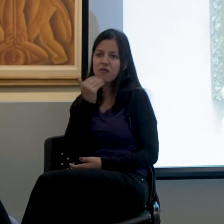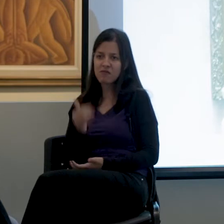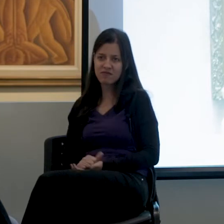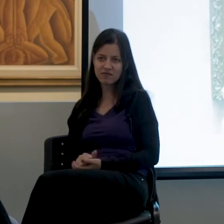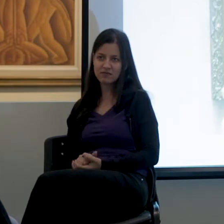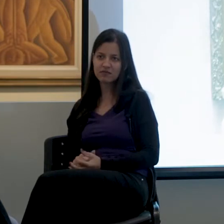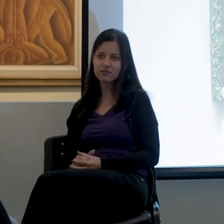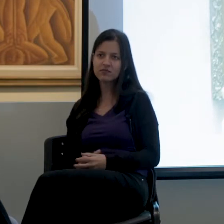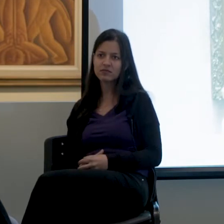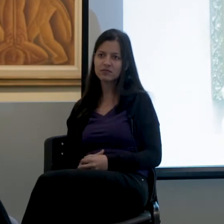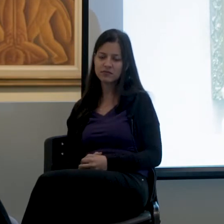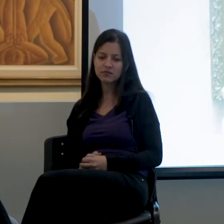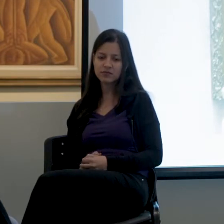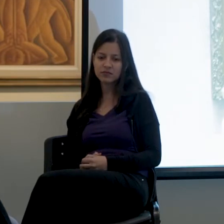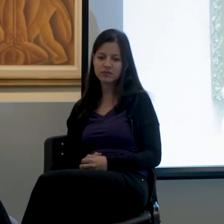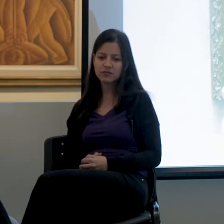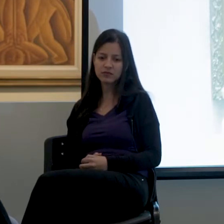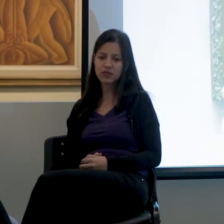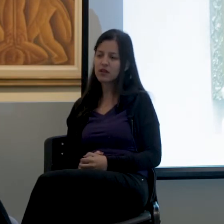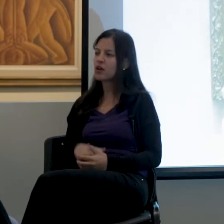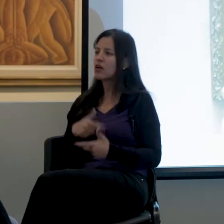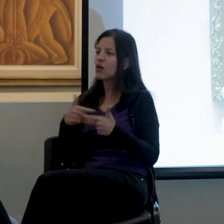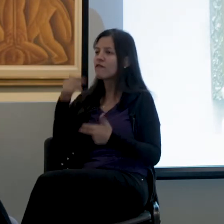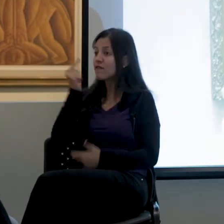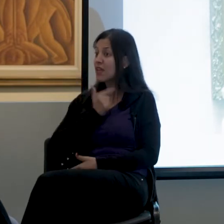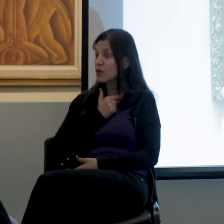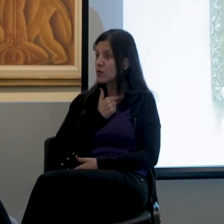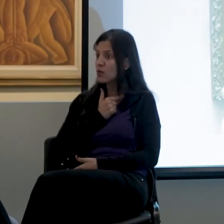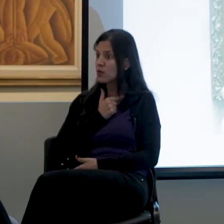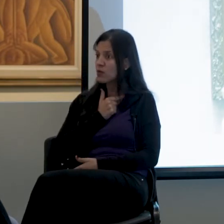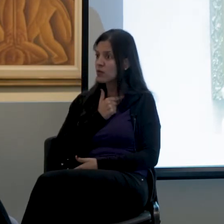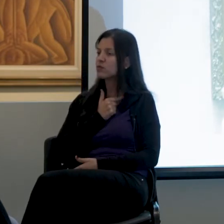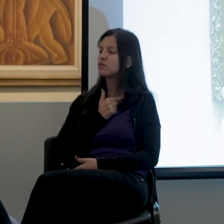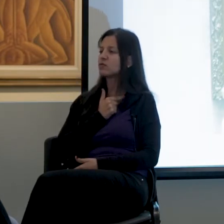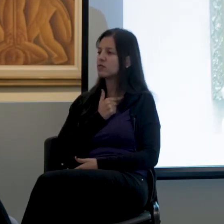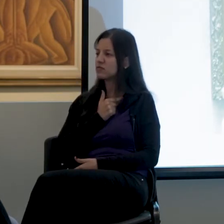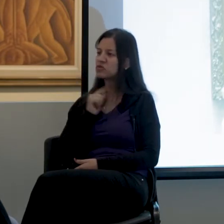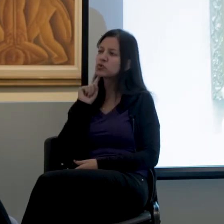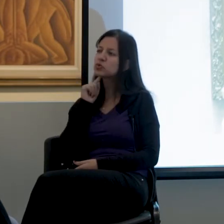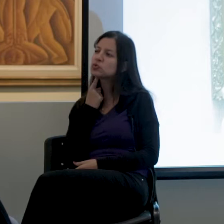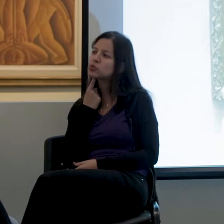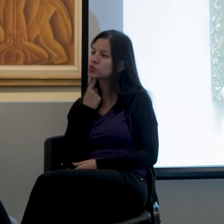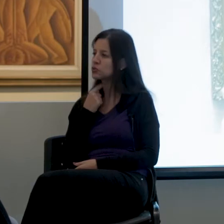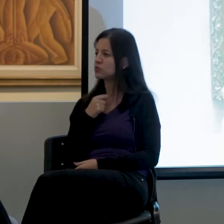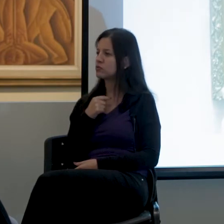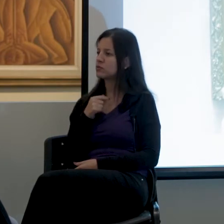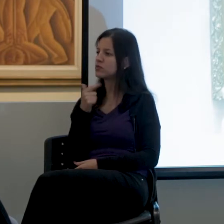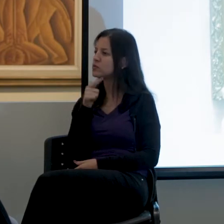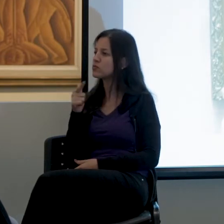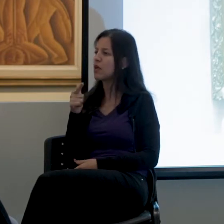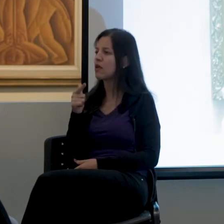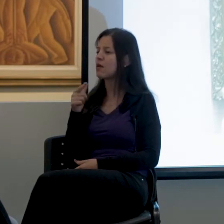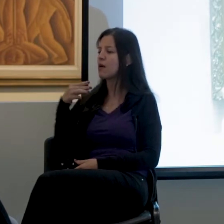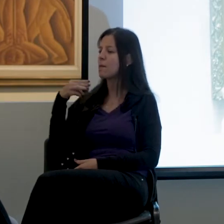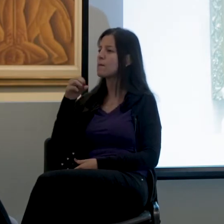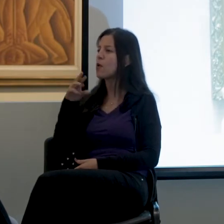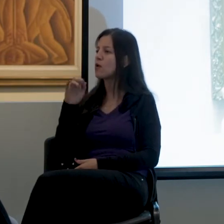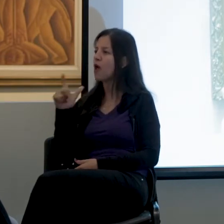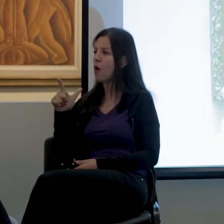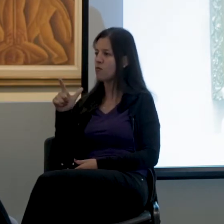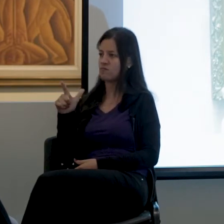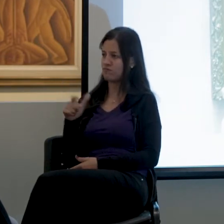gente viu, né? Do feio, do sujo, do imoral.